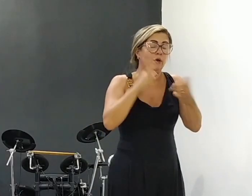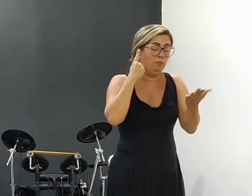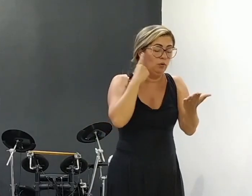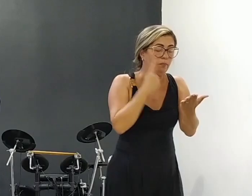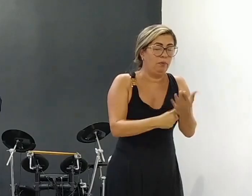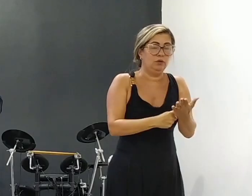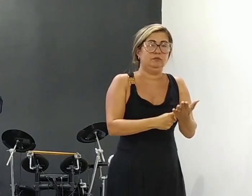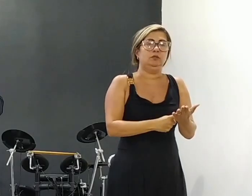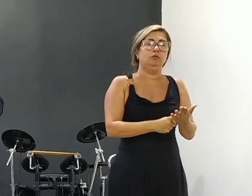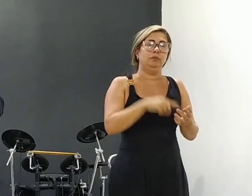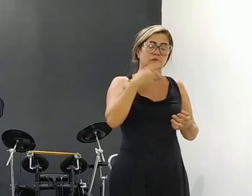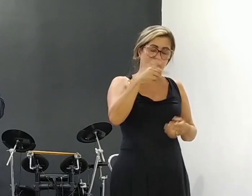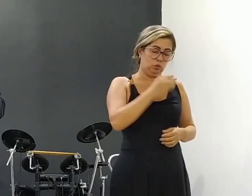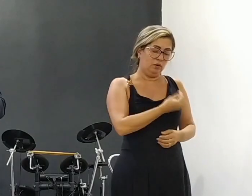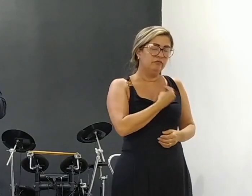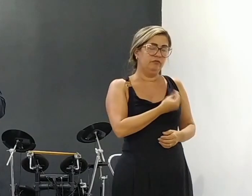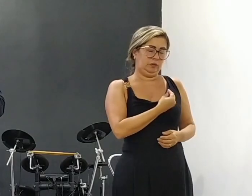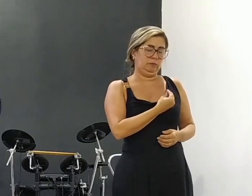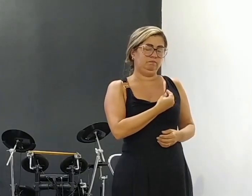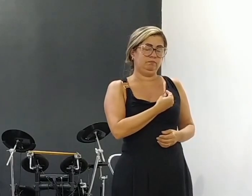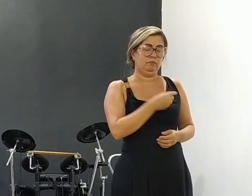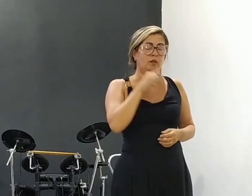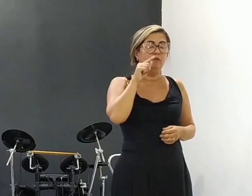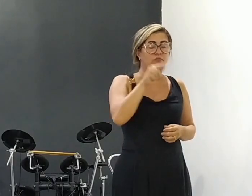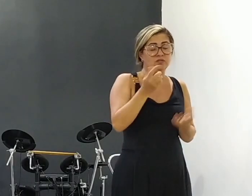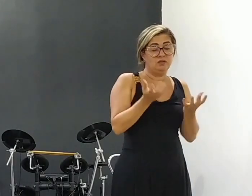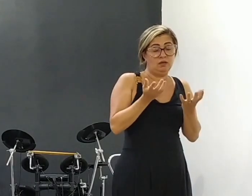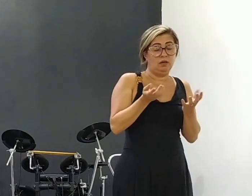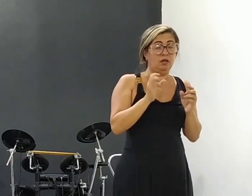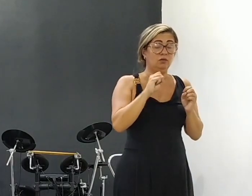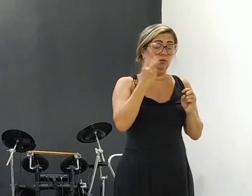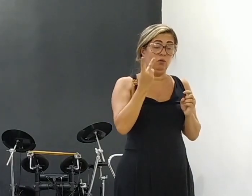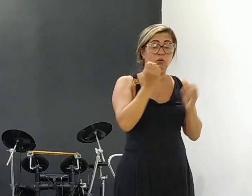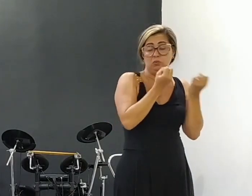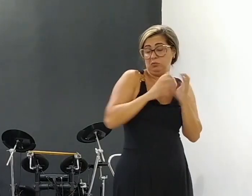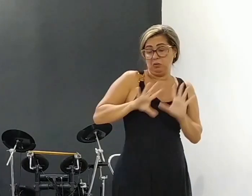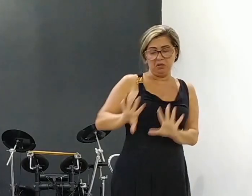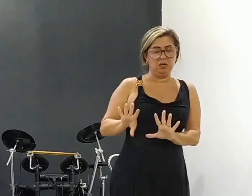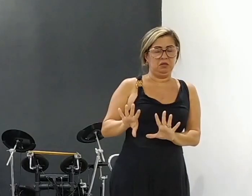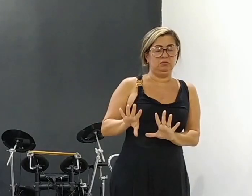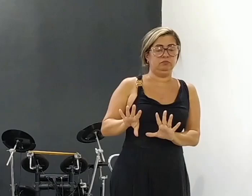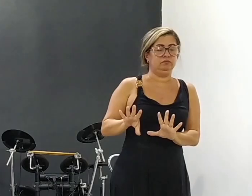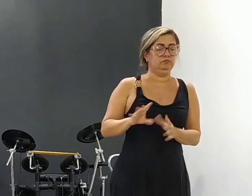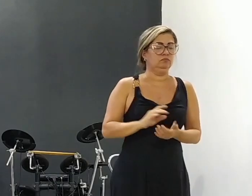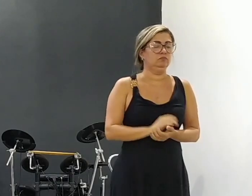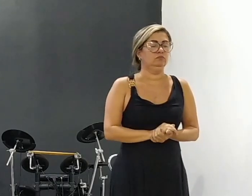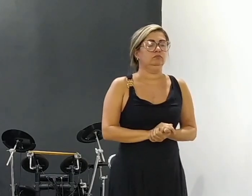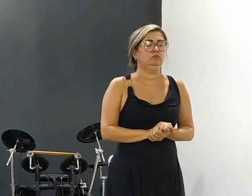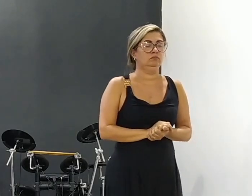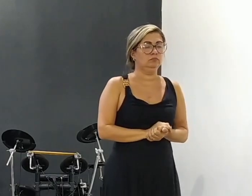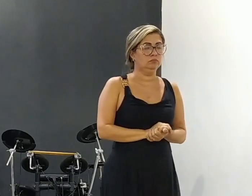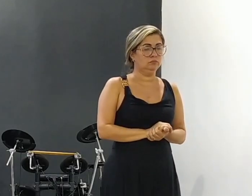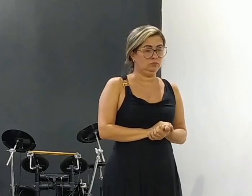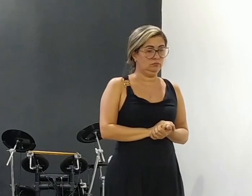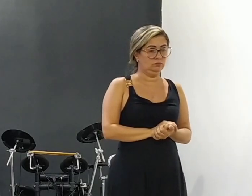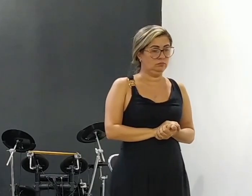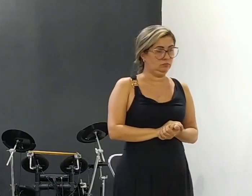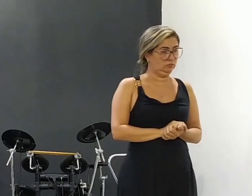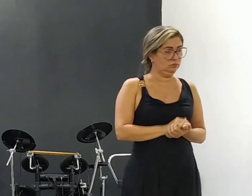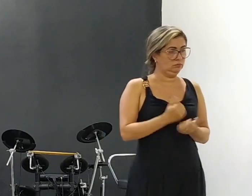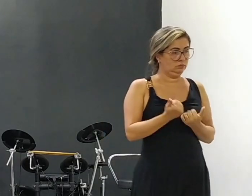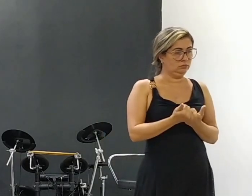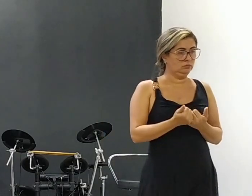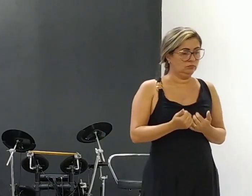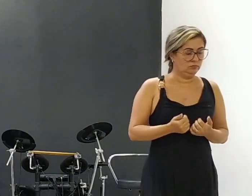dele será cumprido na tua vida, você querendo ou não. Eu não vou nem falar para você: aproveite as férias, porque